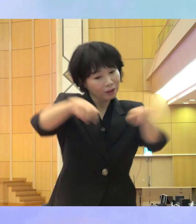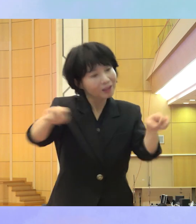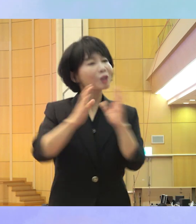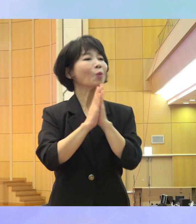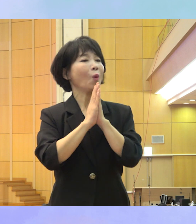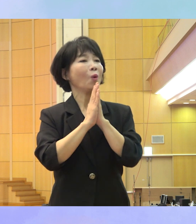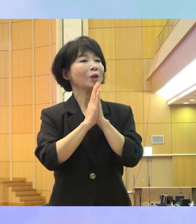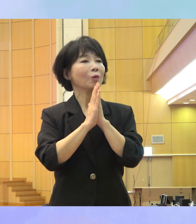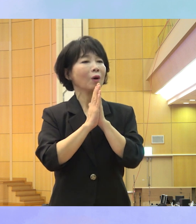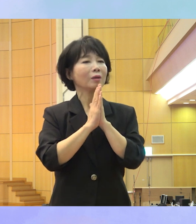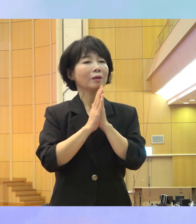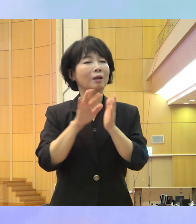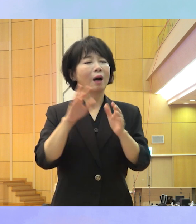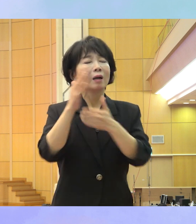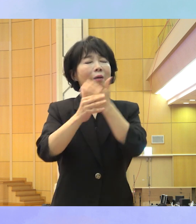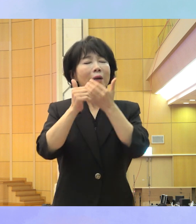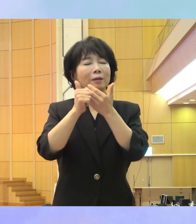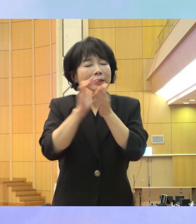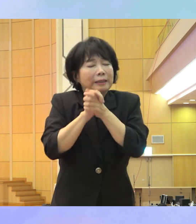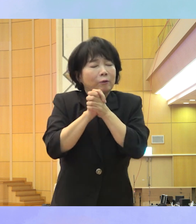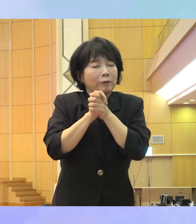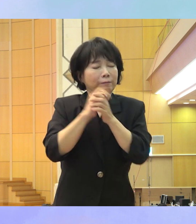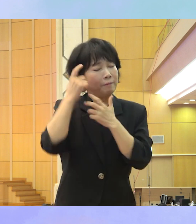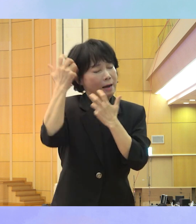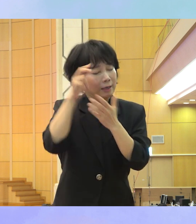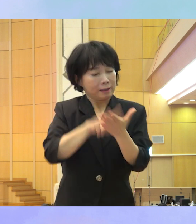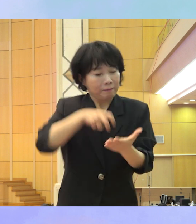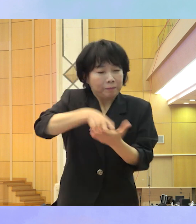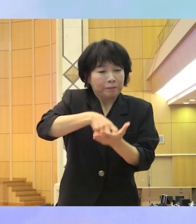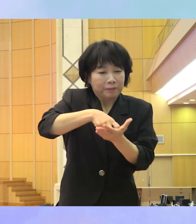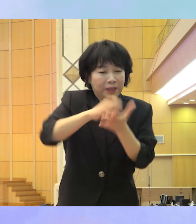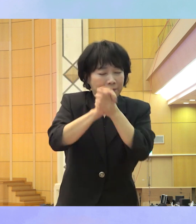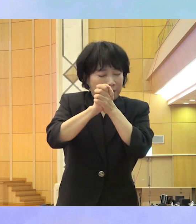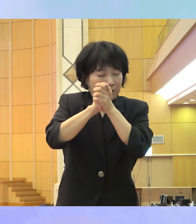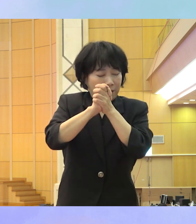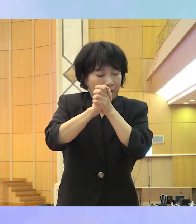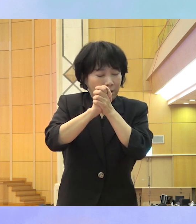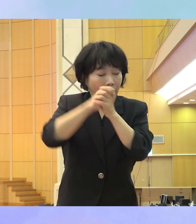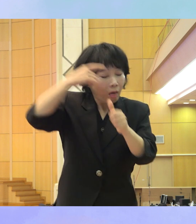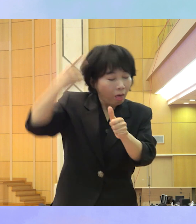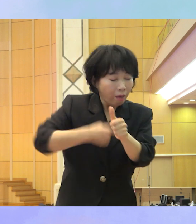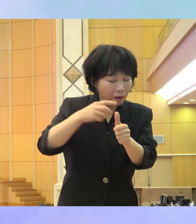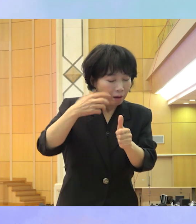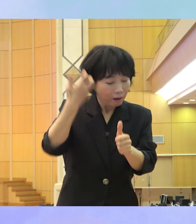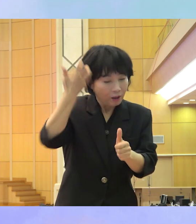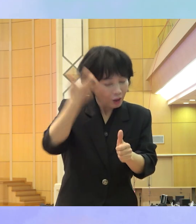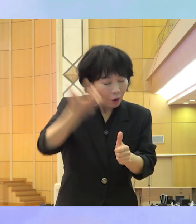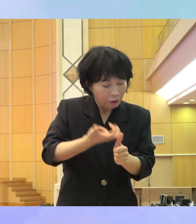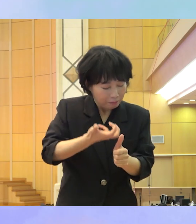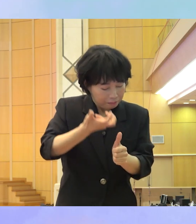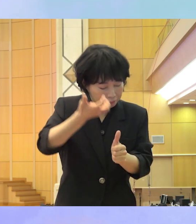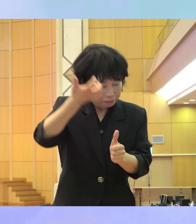제가 저를 보는 거예요. 안에 있는 것이 빠져나와가지고 저의 모습을 보고 있는 거예요.